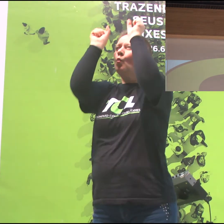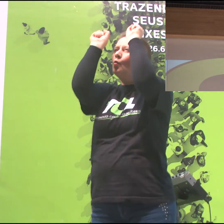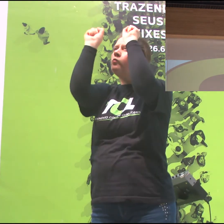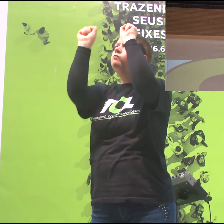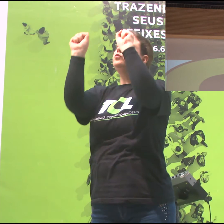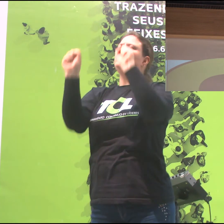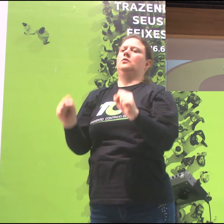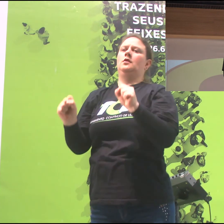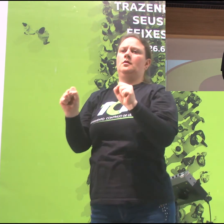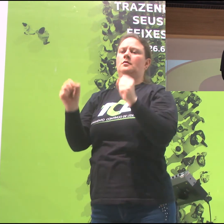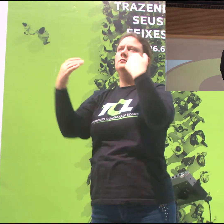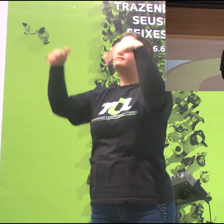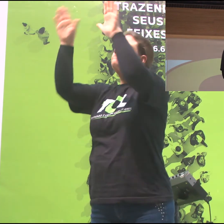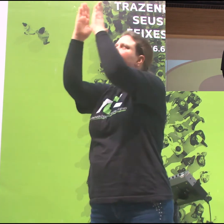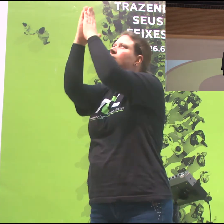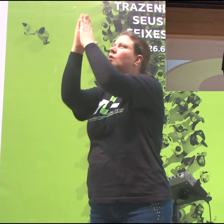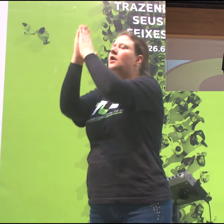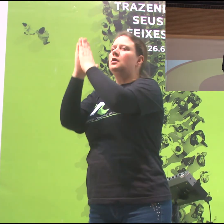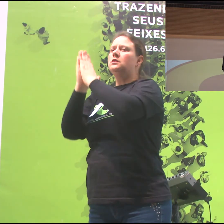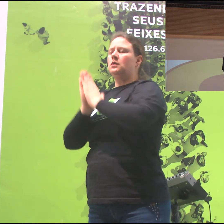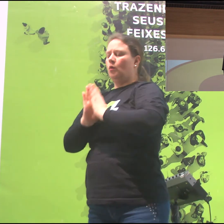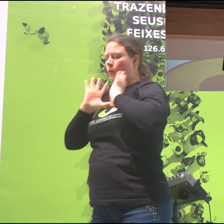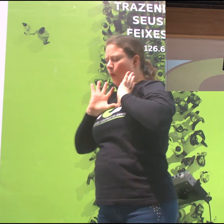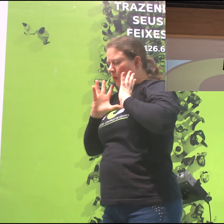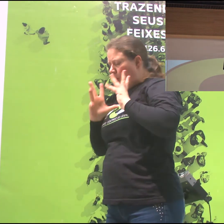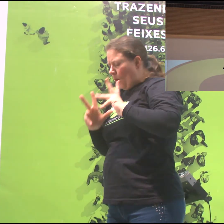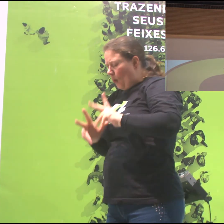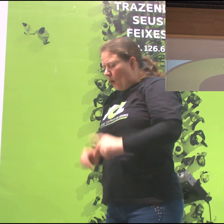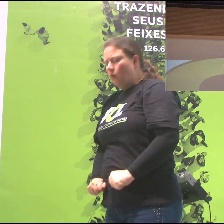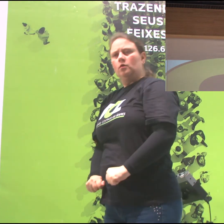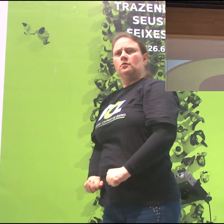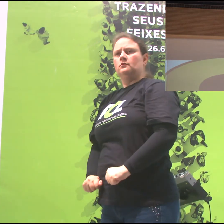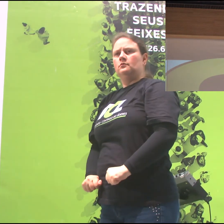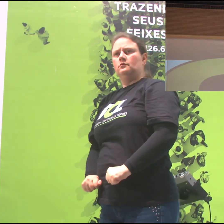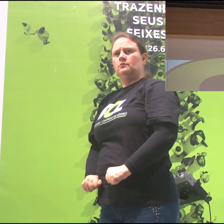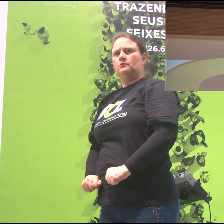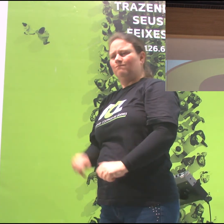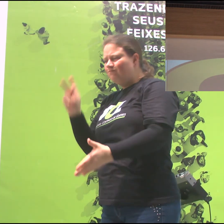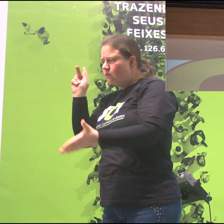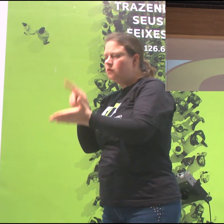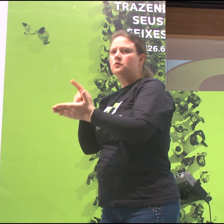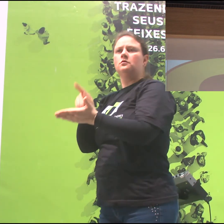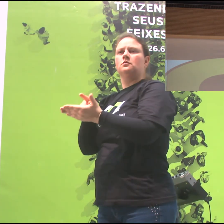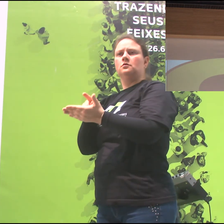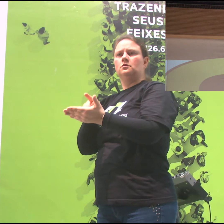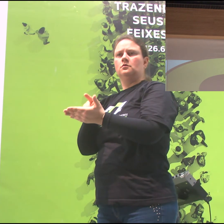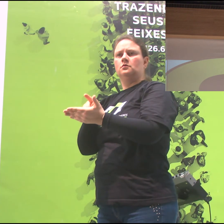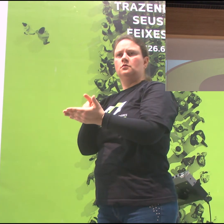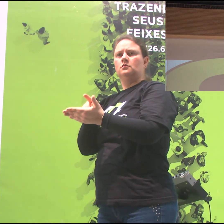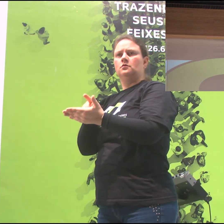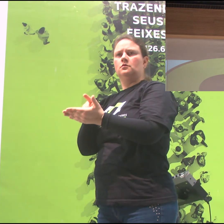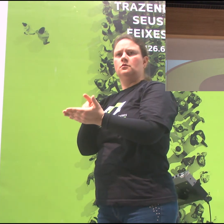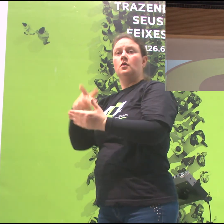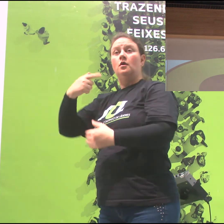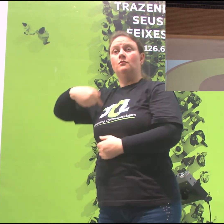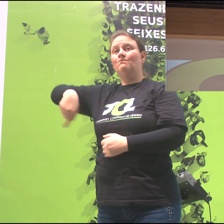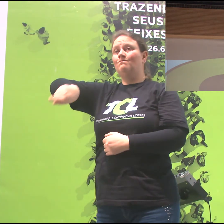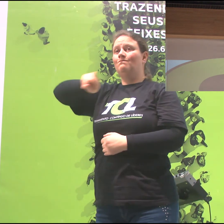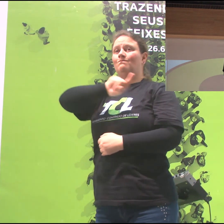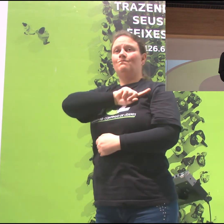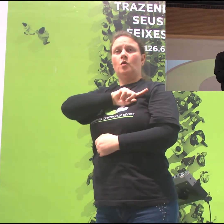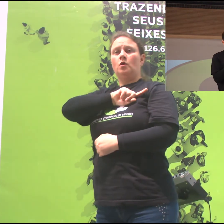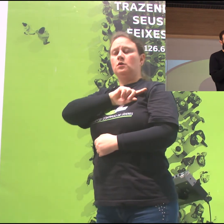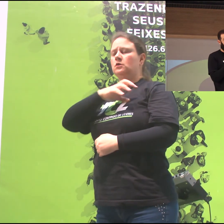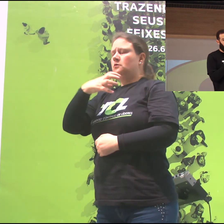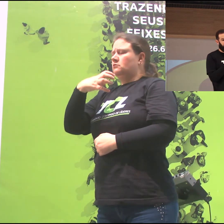a adoração pura. E aí nós vamos experimentar mais do poder de Deus. Quanto mais pura é a nossa adoração,